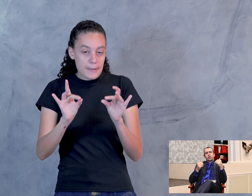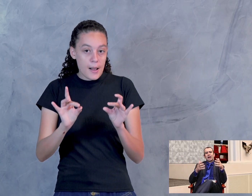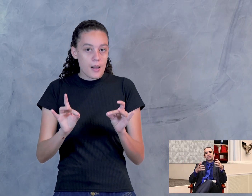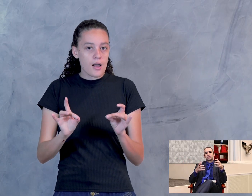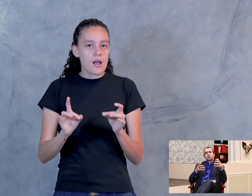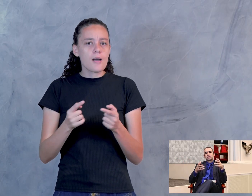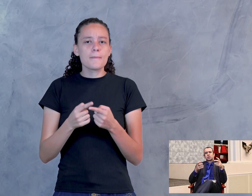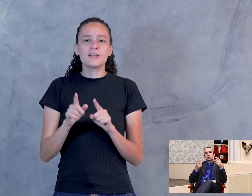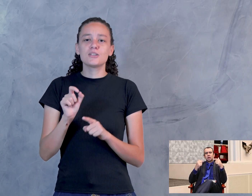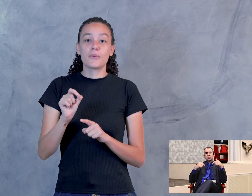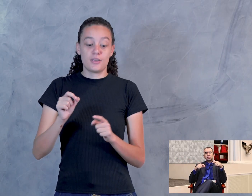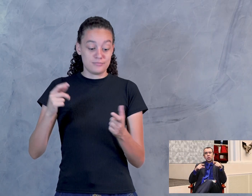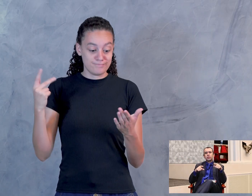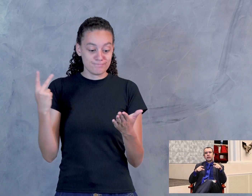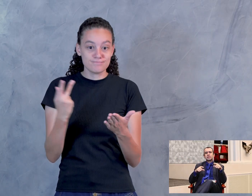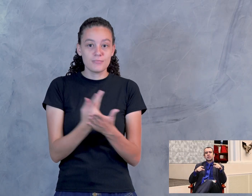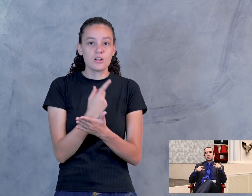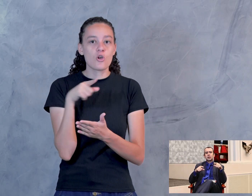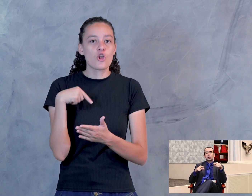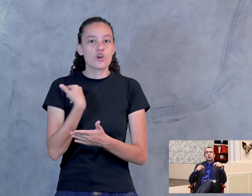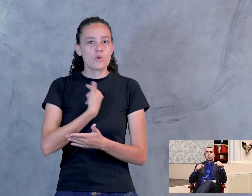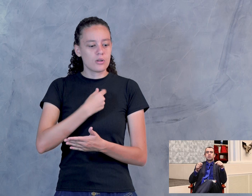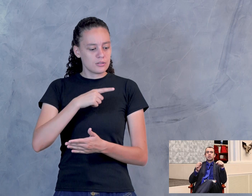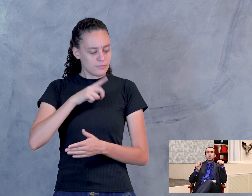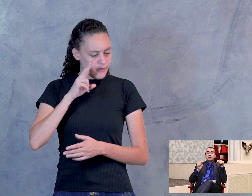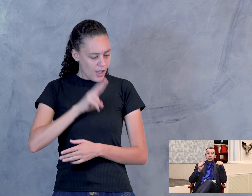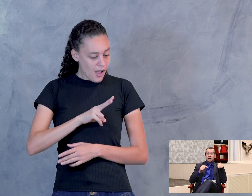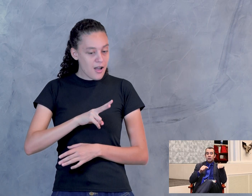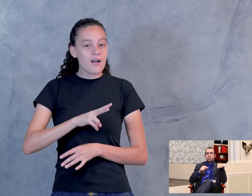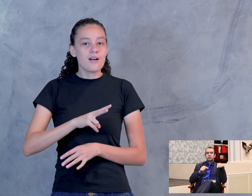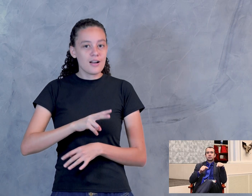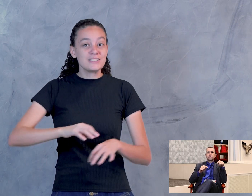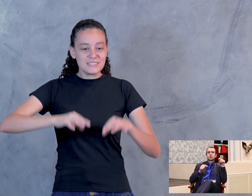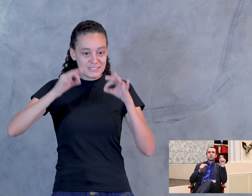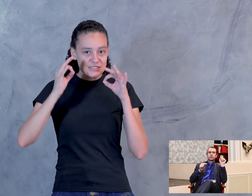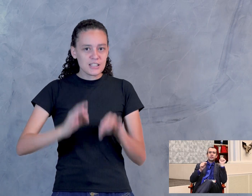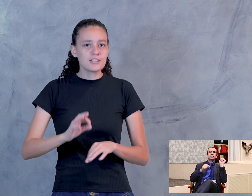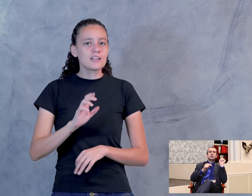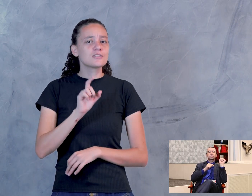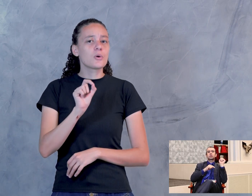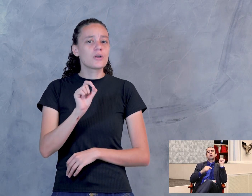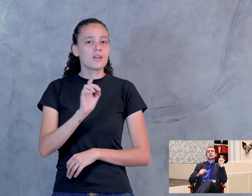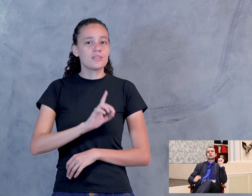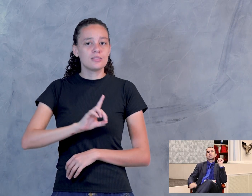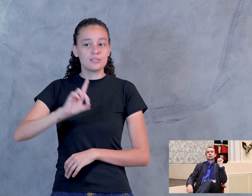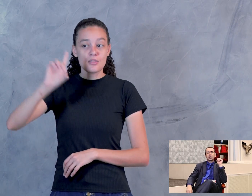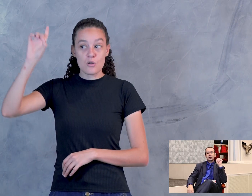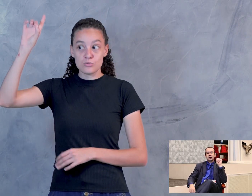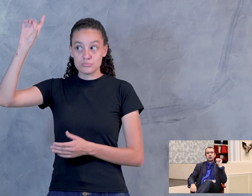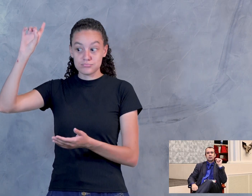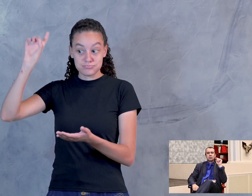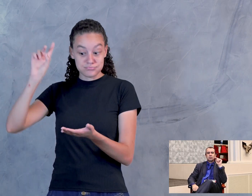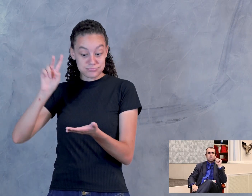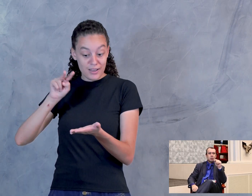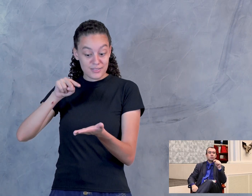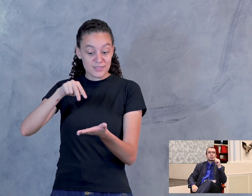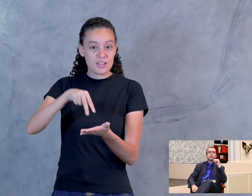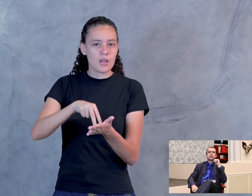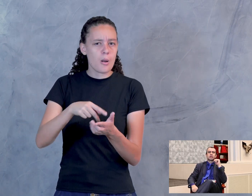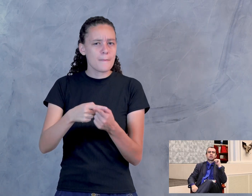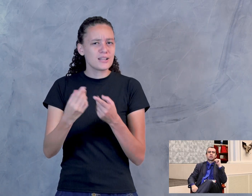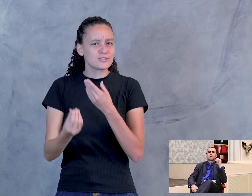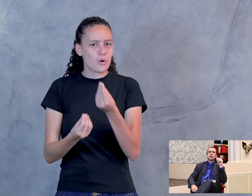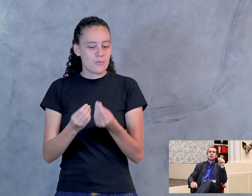são fatos que nos convencem de que Deus visitou essa terra com